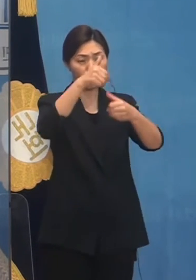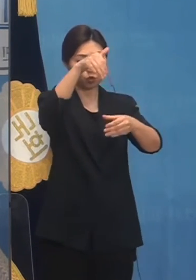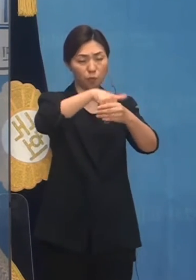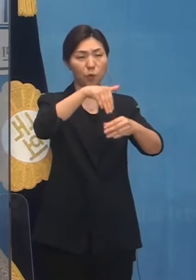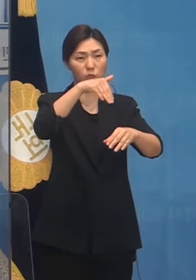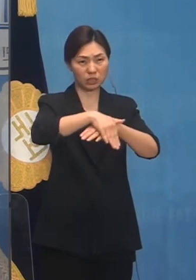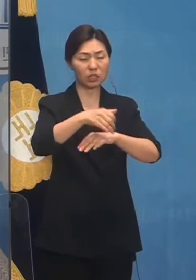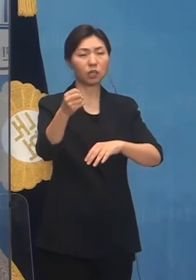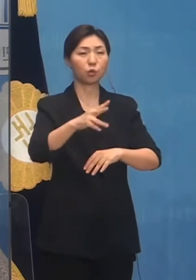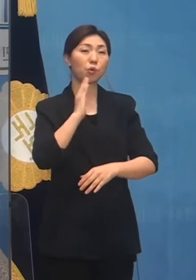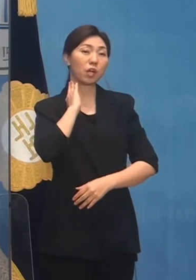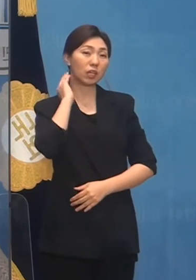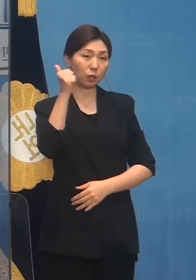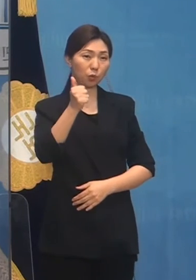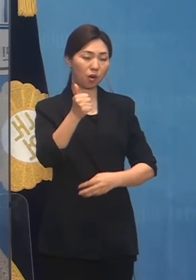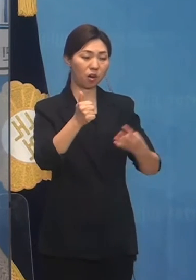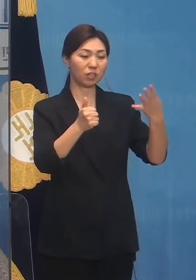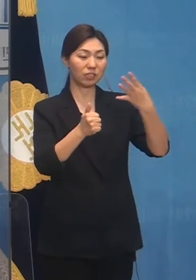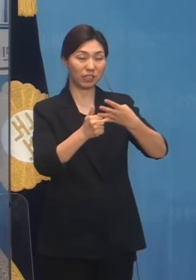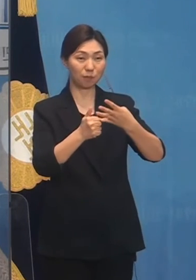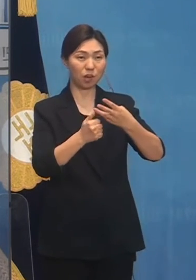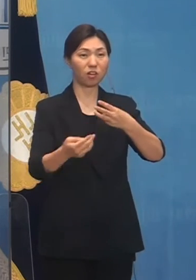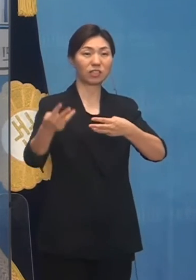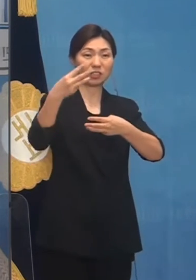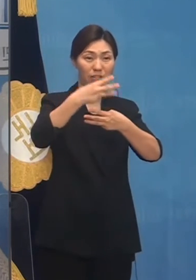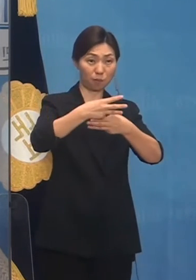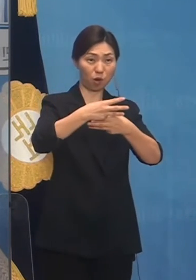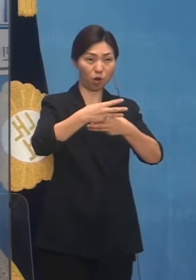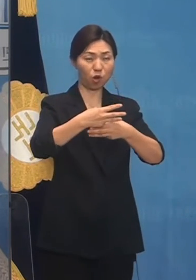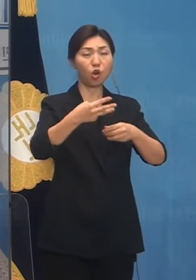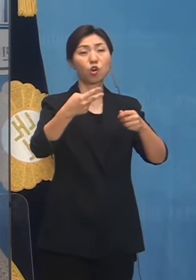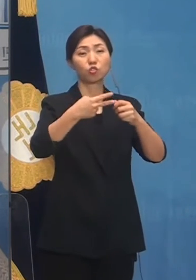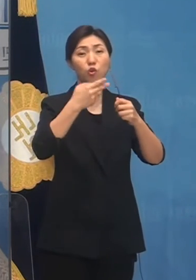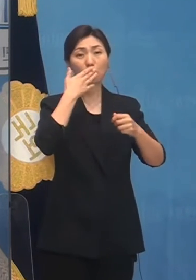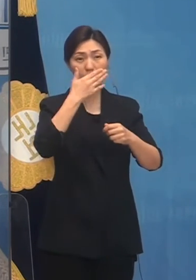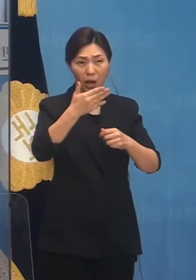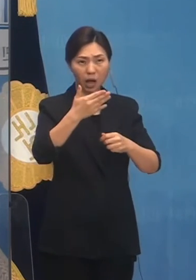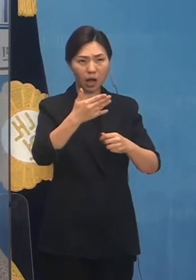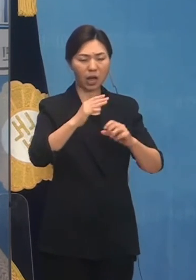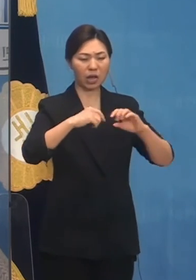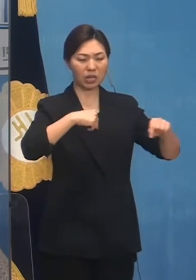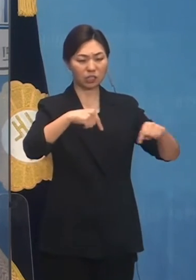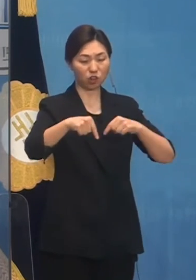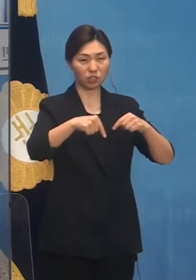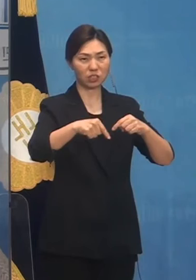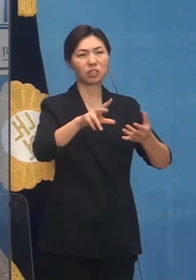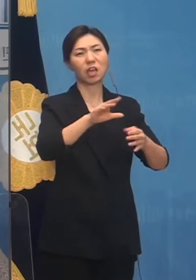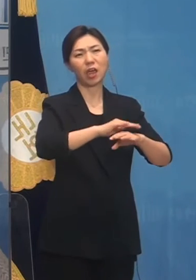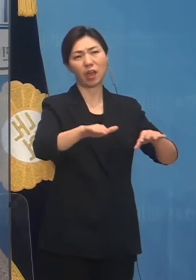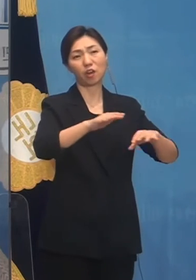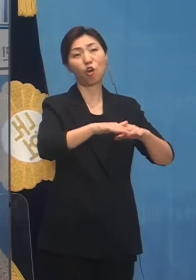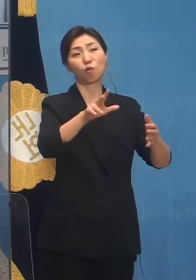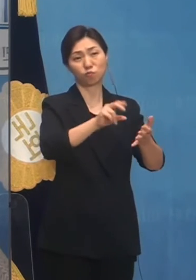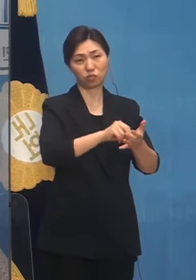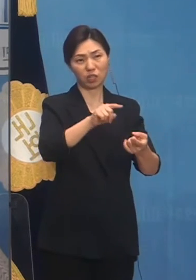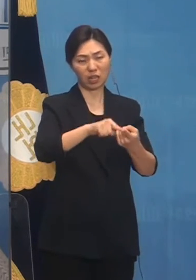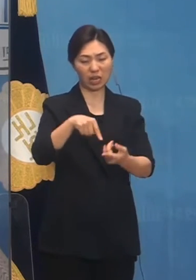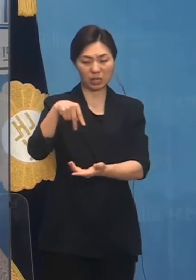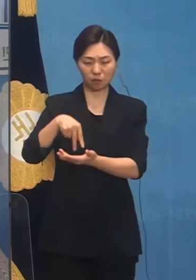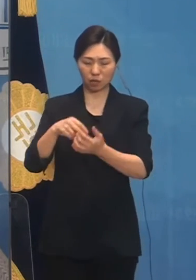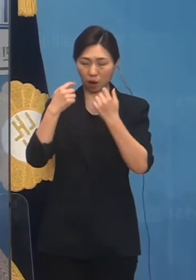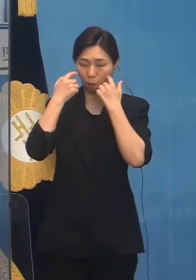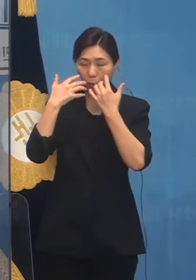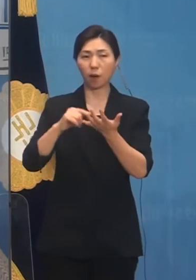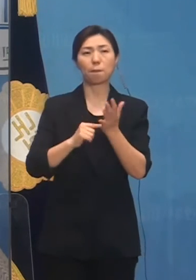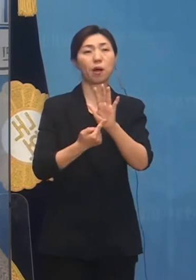나아가서 다원주의 정치로의 정치교체를 위한 정치개혁 과제들에 대한 입장을 분명히 밝혀주실